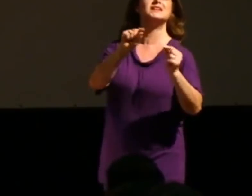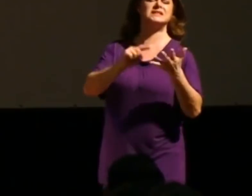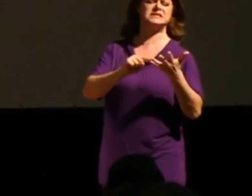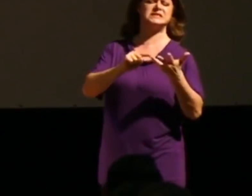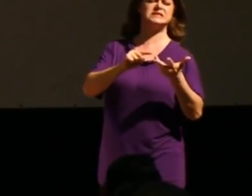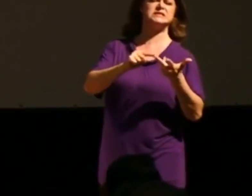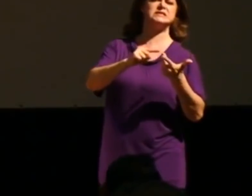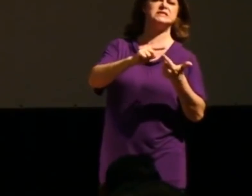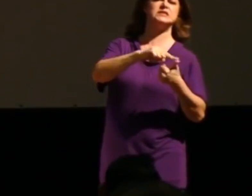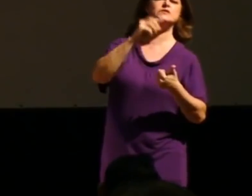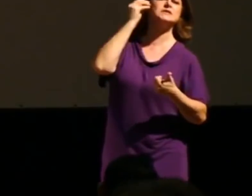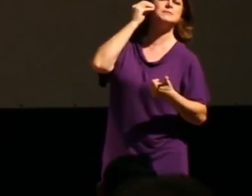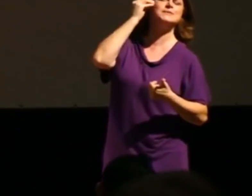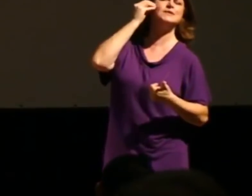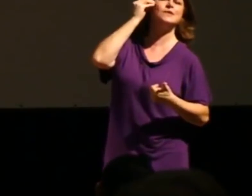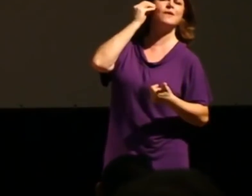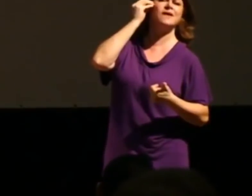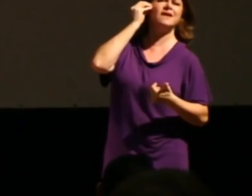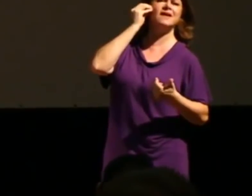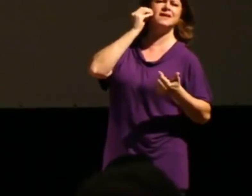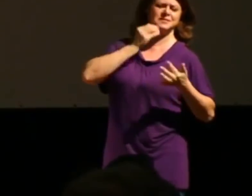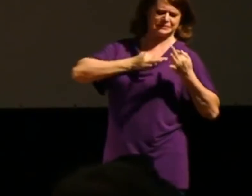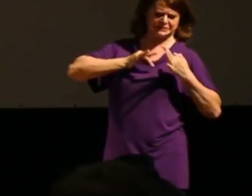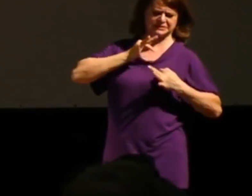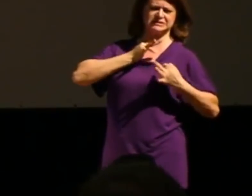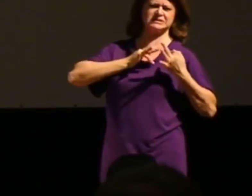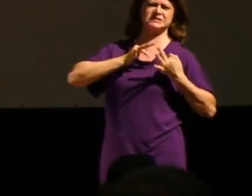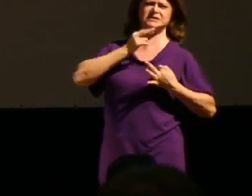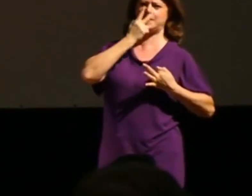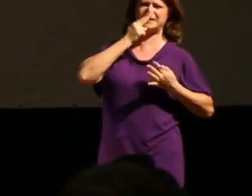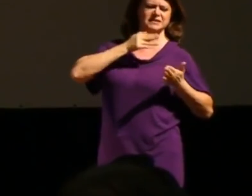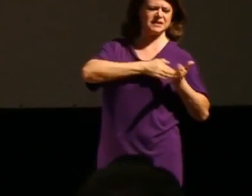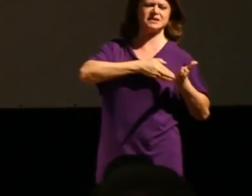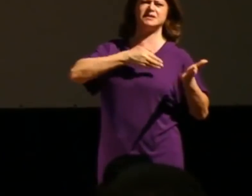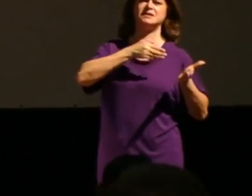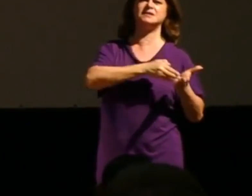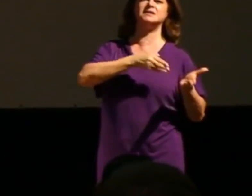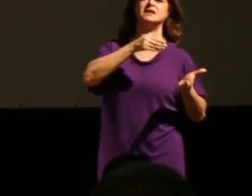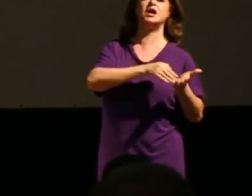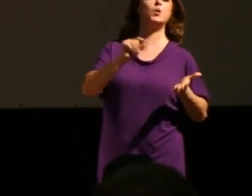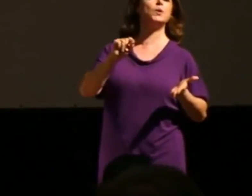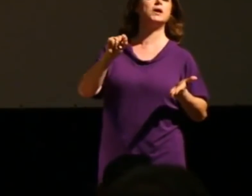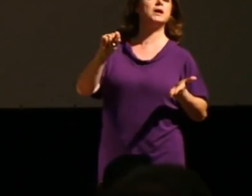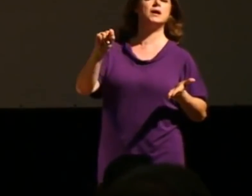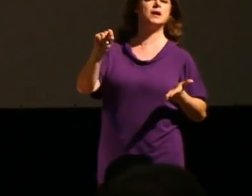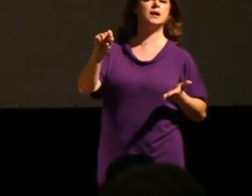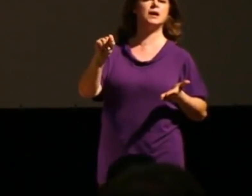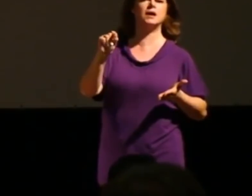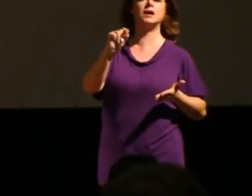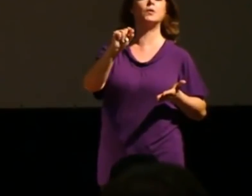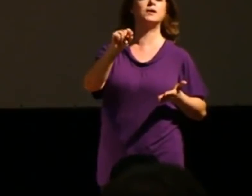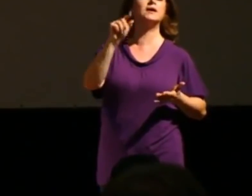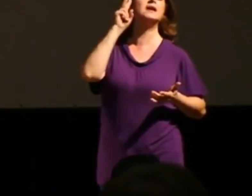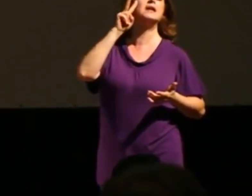maneira causou uma impossibilidade de continuar caminhando. Algo que